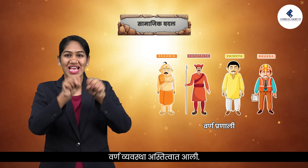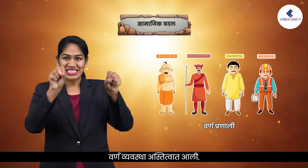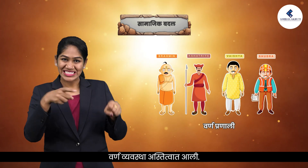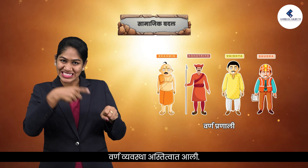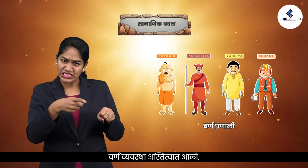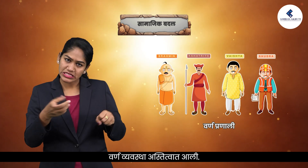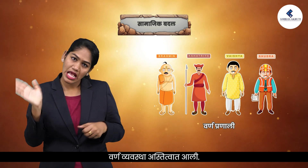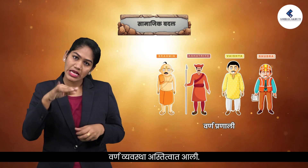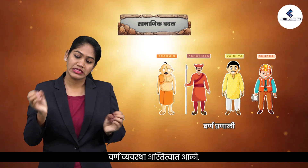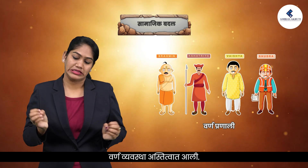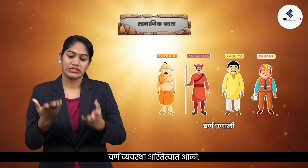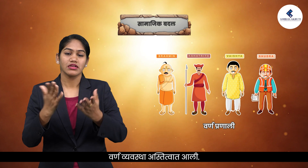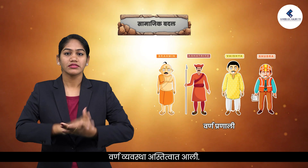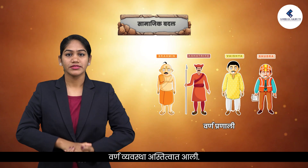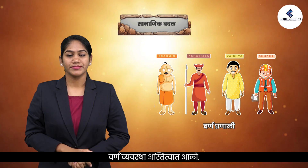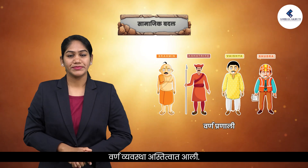वर्णव्यवस्था अस्तित्वात आली.